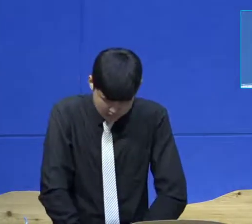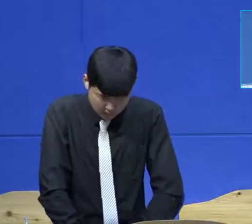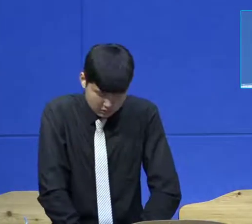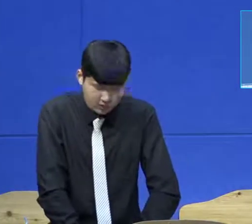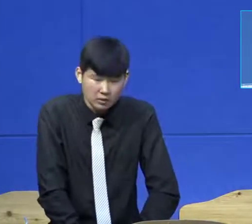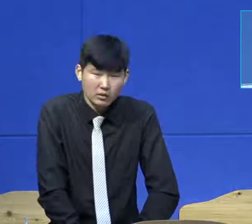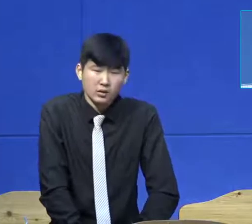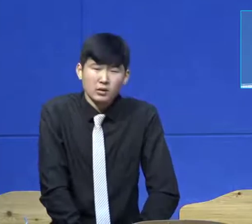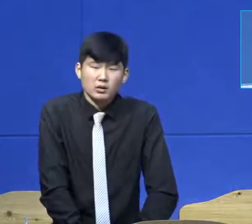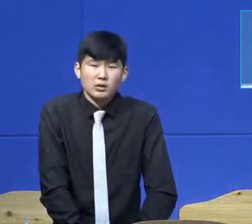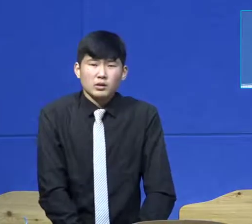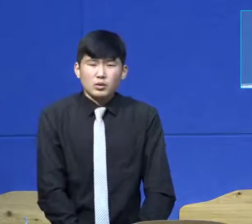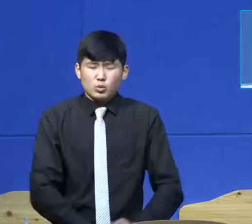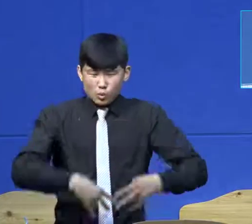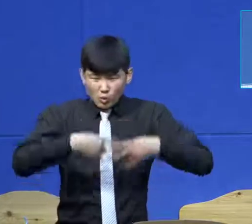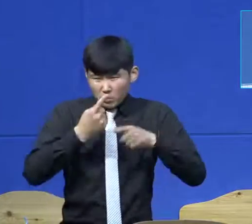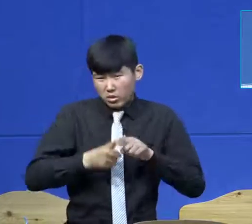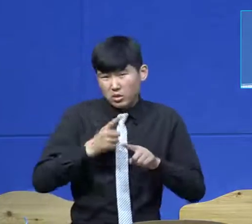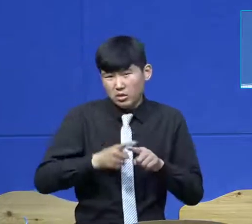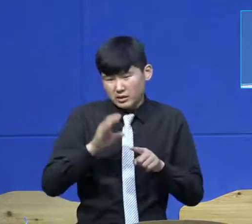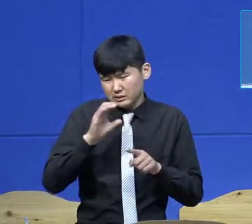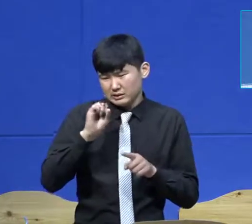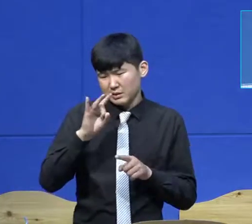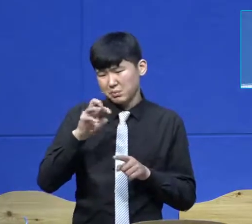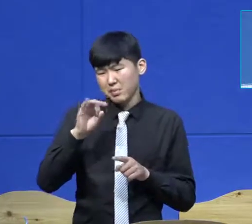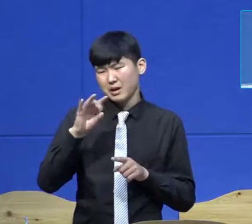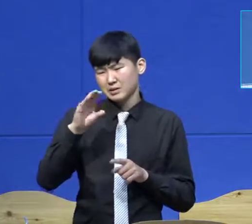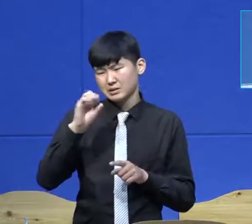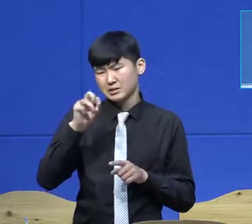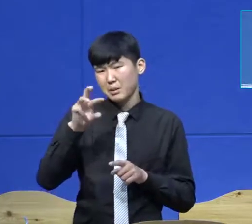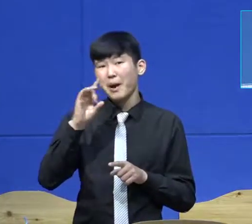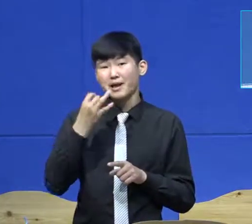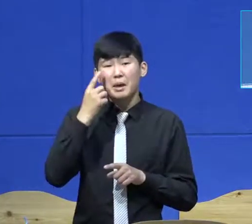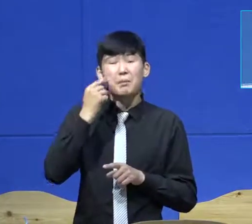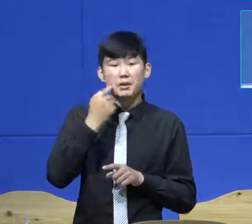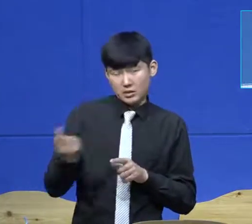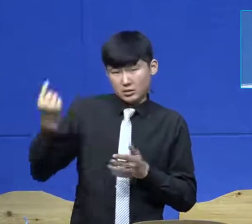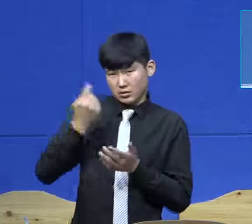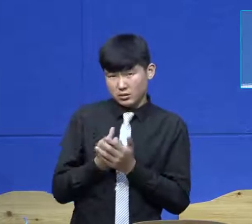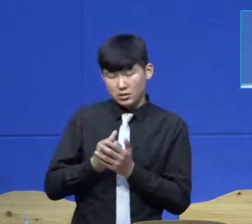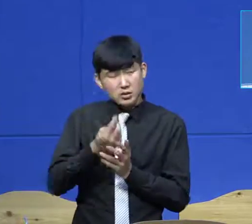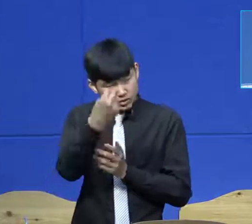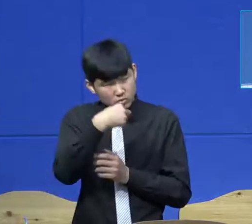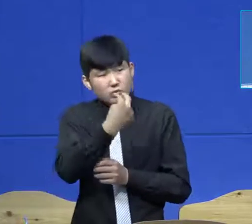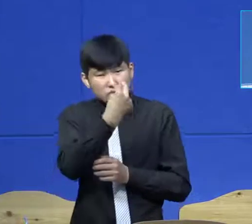Тэр нүгэл ихтэй самар эмхтэй эзэн Есүстэй уулзсныхаа дараа тэгсэн бидтэй ирж үзэх тун. Христ биш гэж юу?